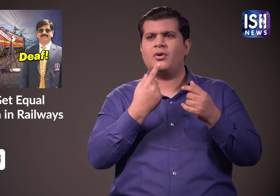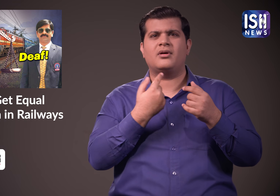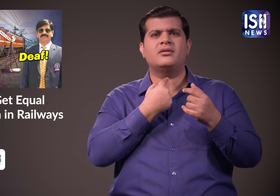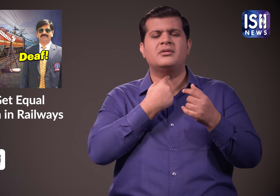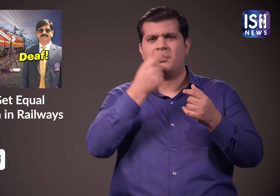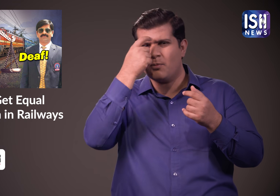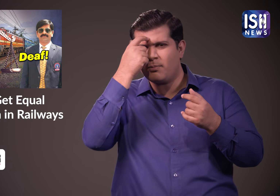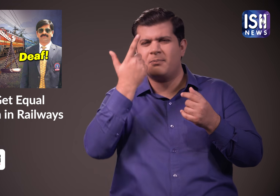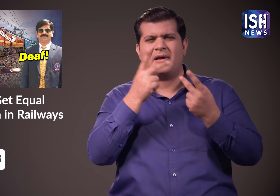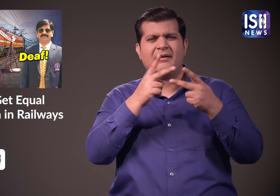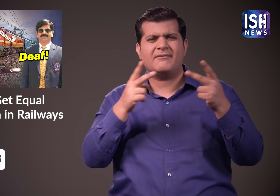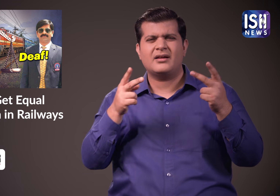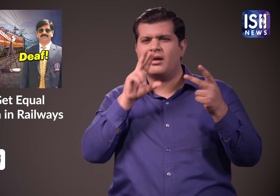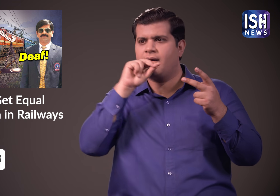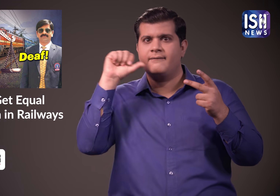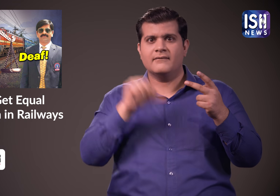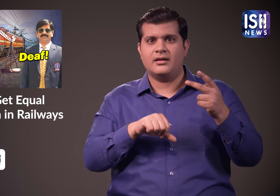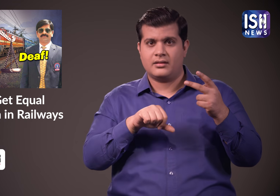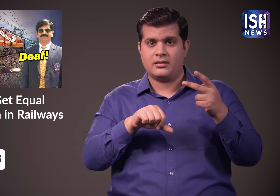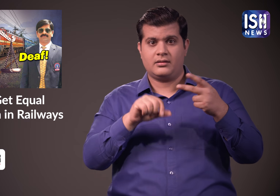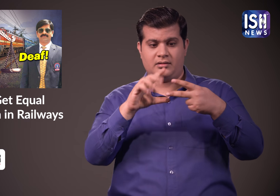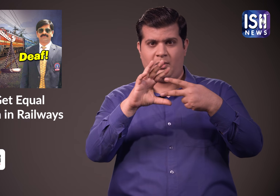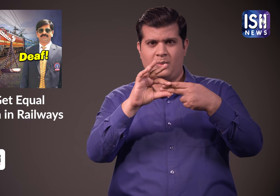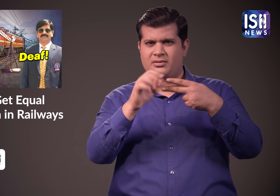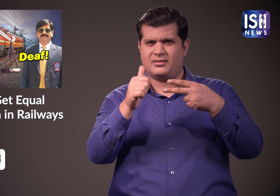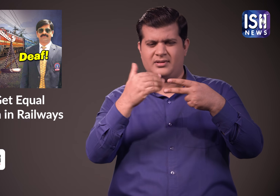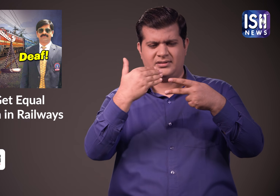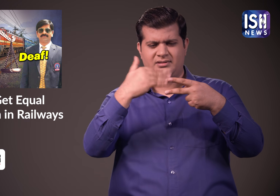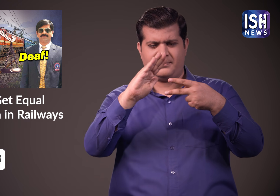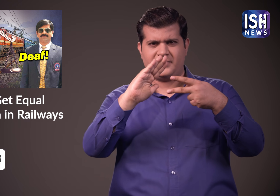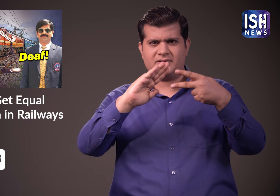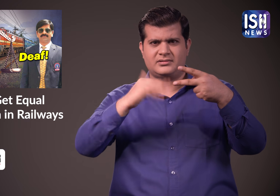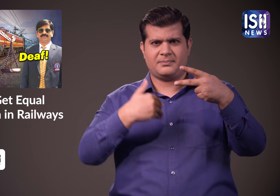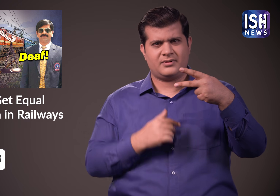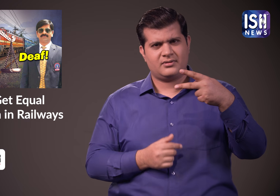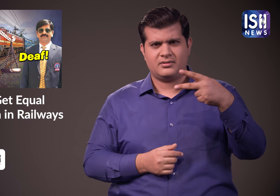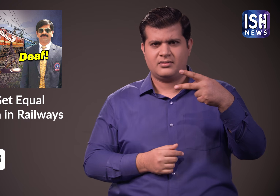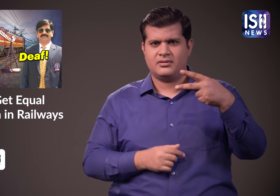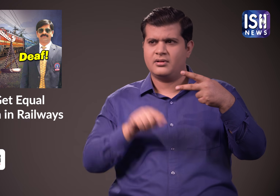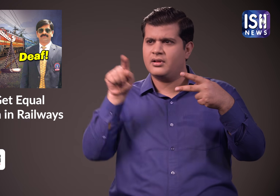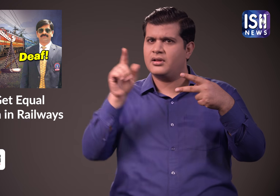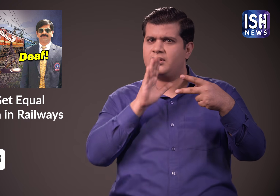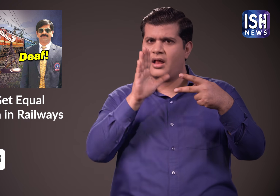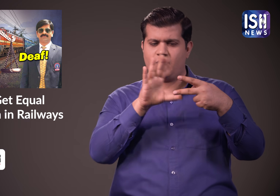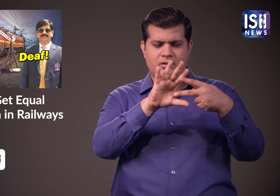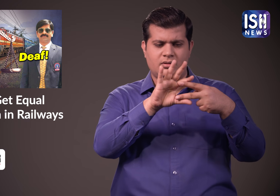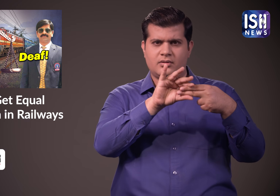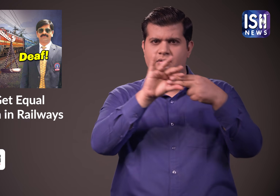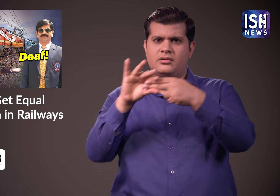वो लोग शामिल है जिनने बोलने में समस्या है। दोनों शेनियों को एक साथ नहीं जोड़ा जा सकता है। Railway ने किस आधार